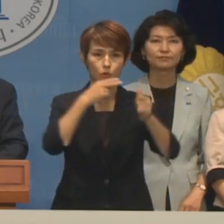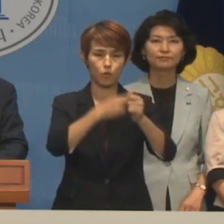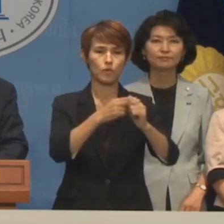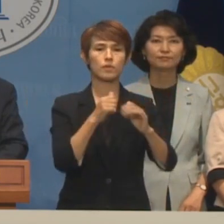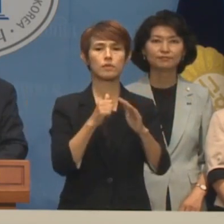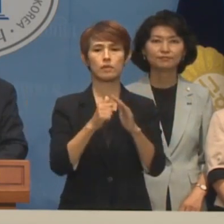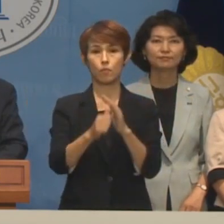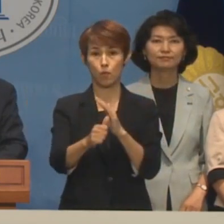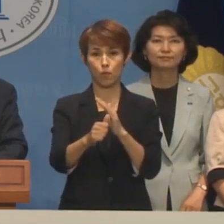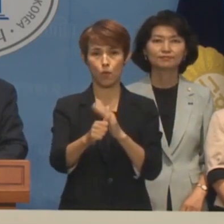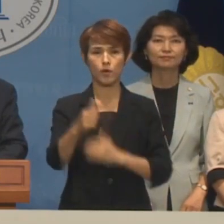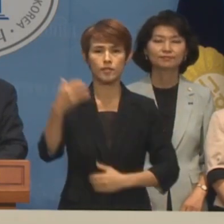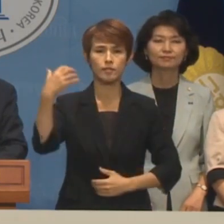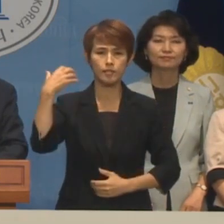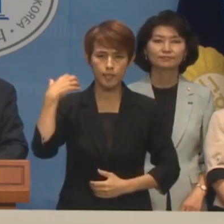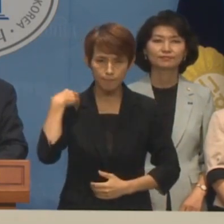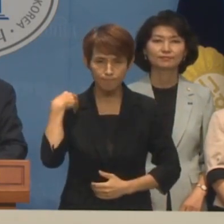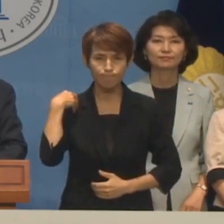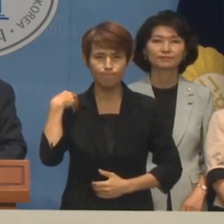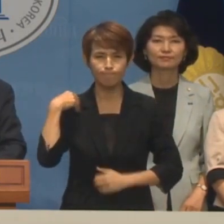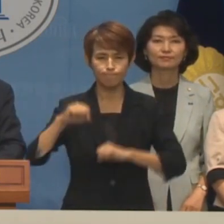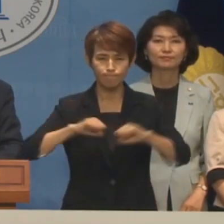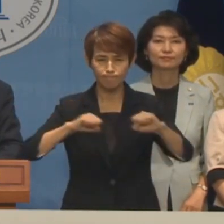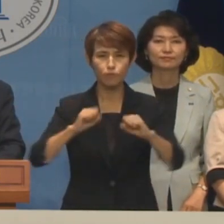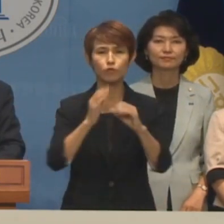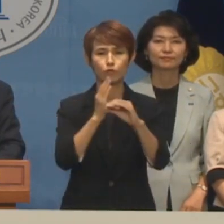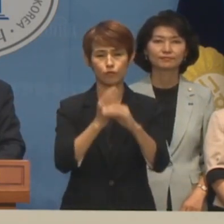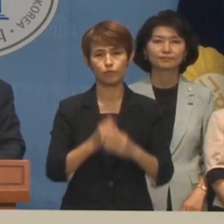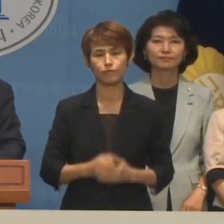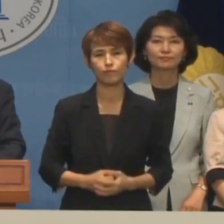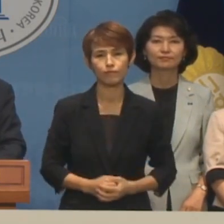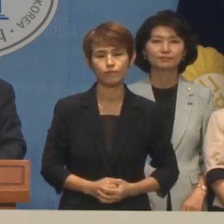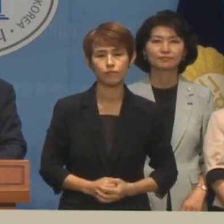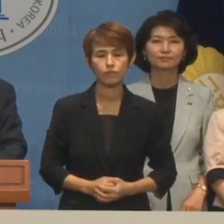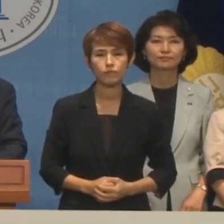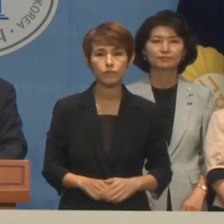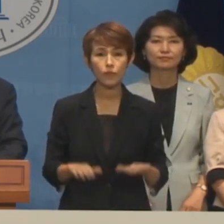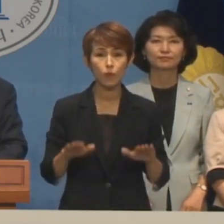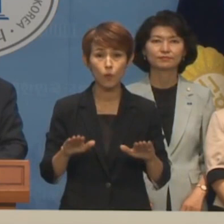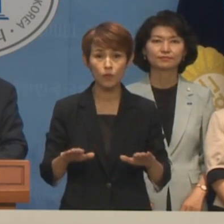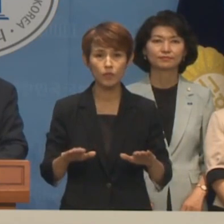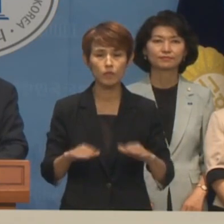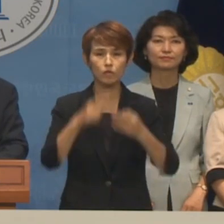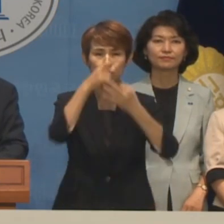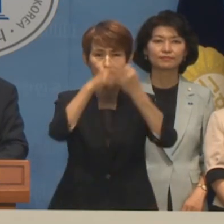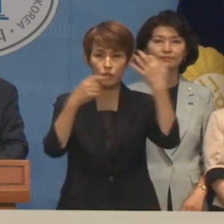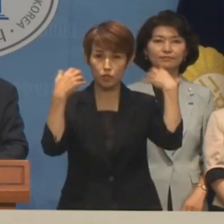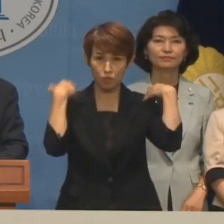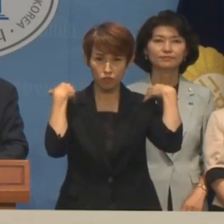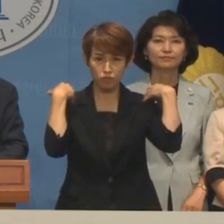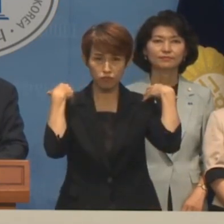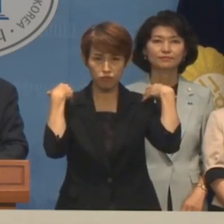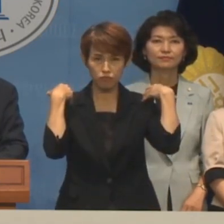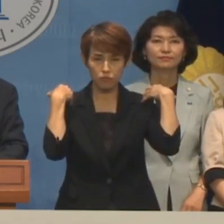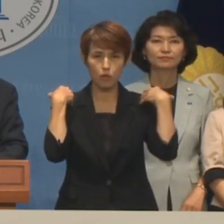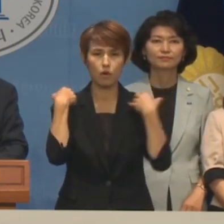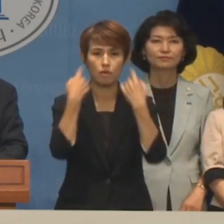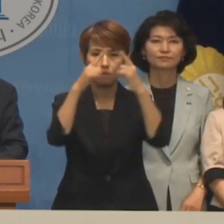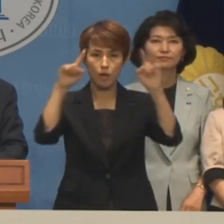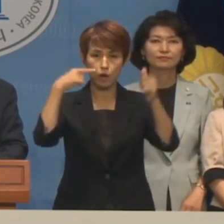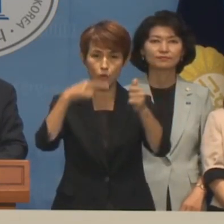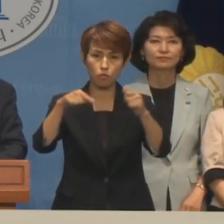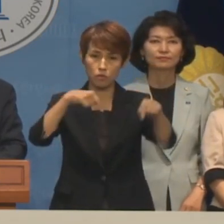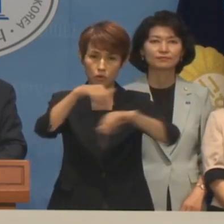대표하여 책임과 역할을 수행하고 있습니다. 오늘 윤석열 정부의 파행적 고등교육